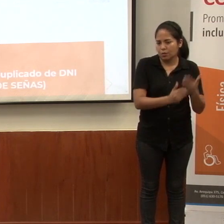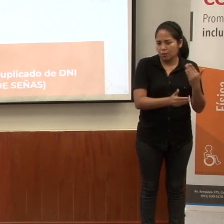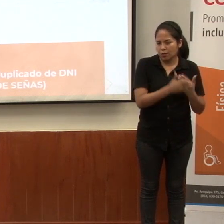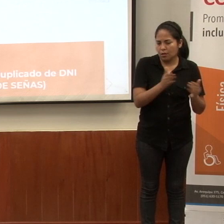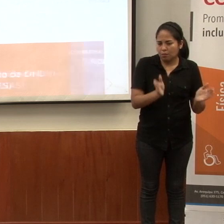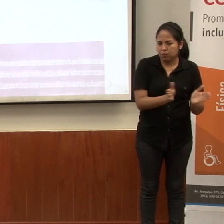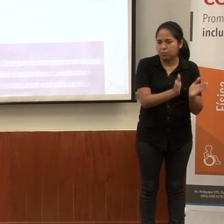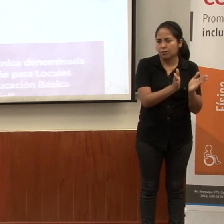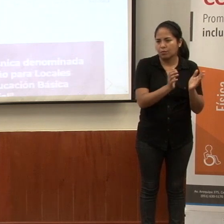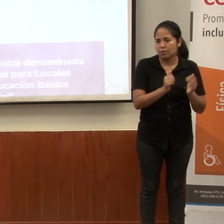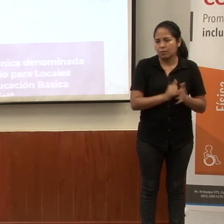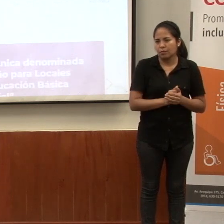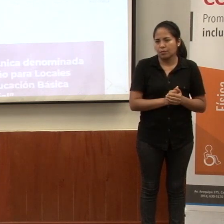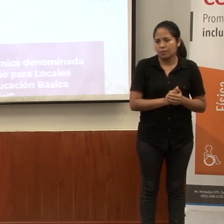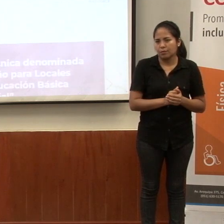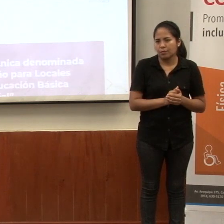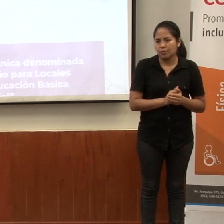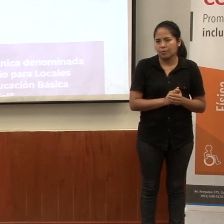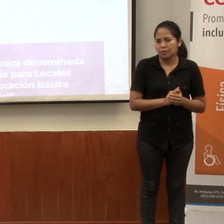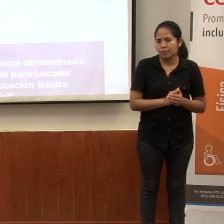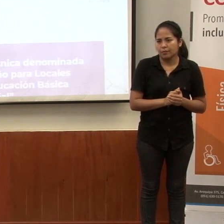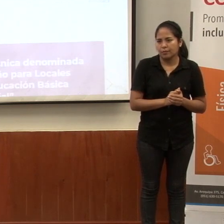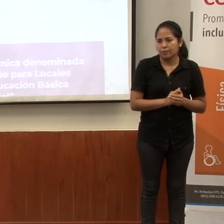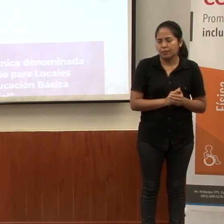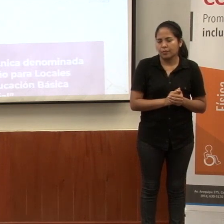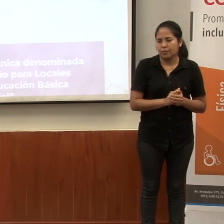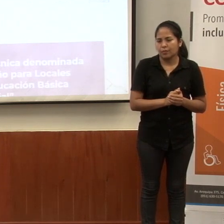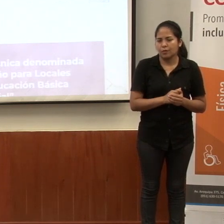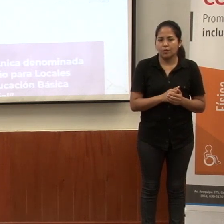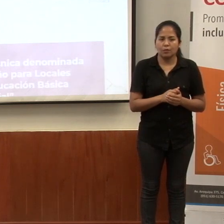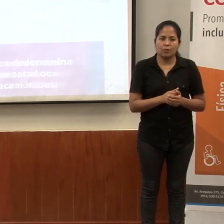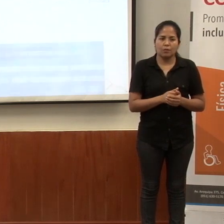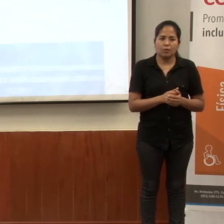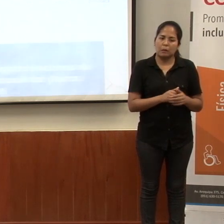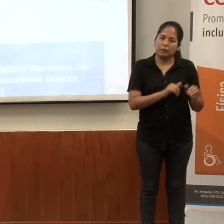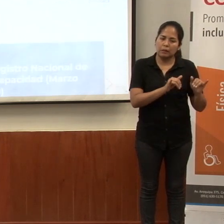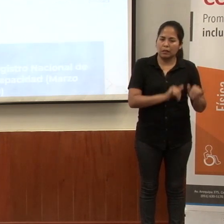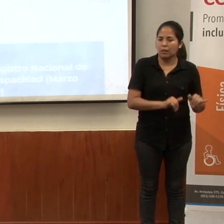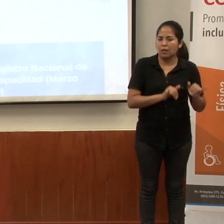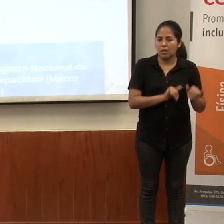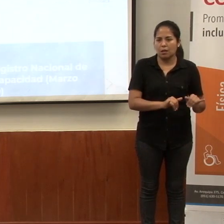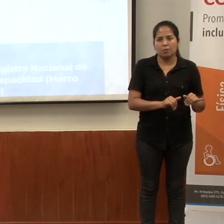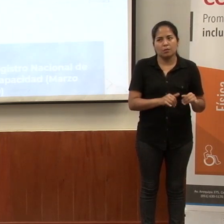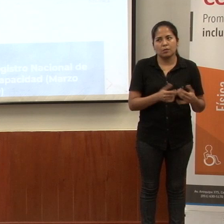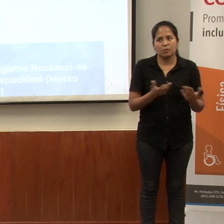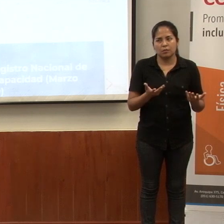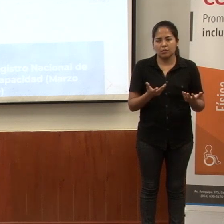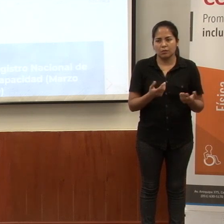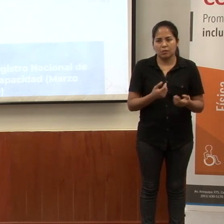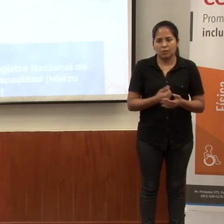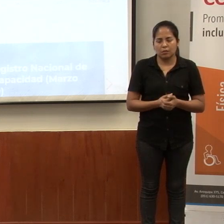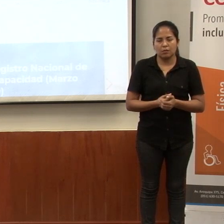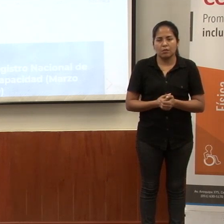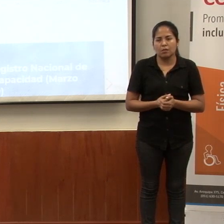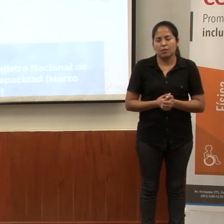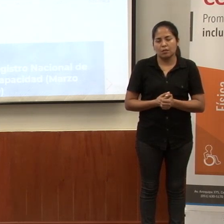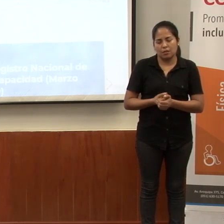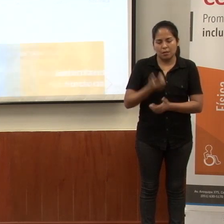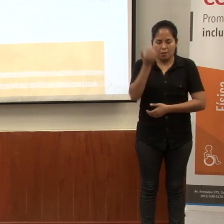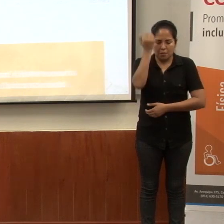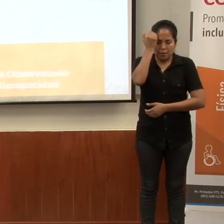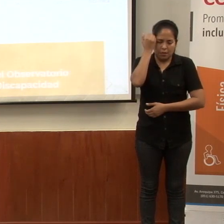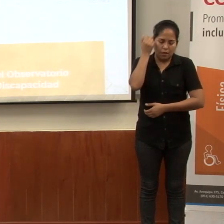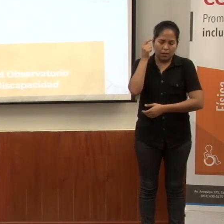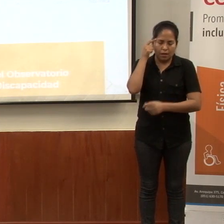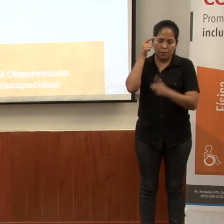intervenir, que es la estimulación y todo eso. Si no nos quedamos en el daño, en la visión pues, del siglo antes de Cristo, en